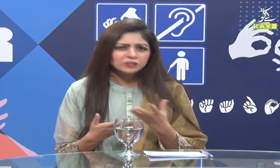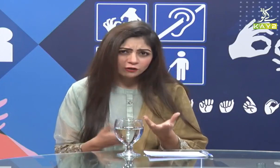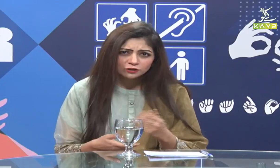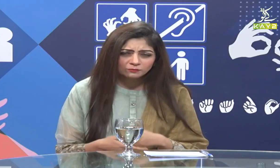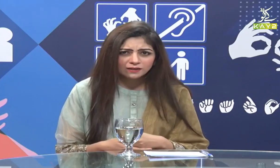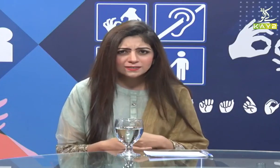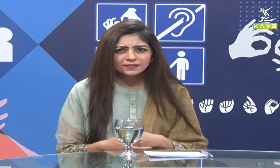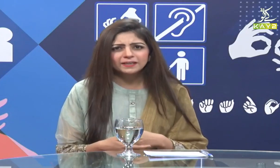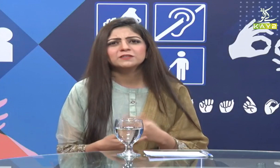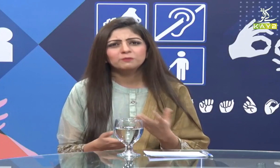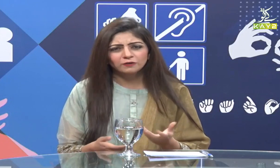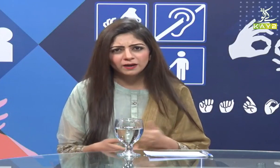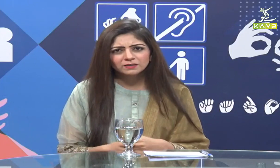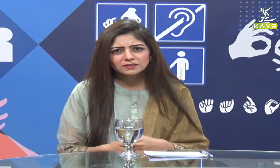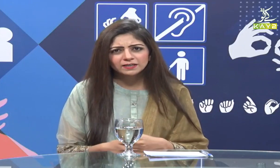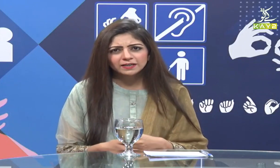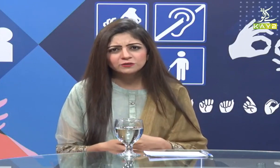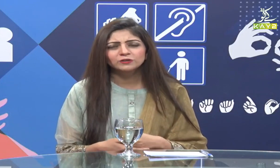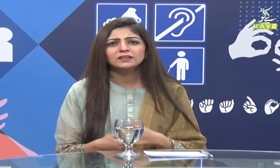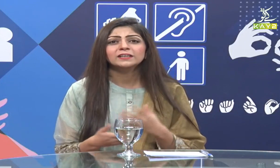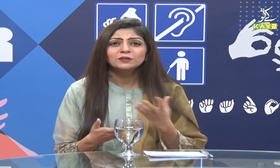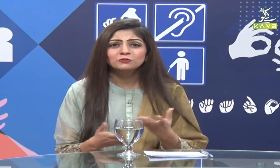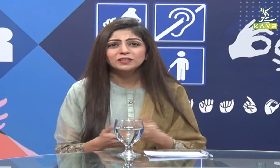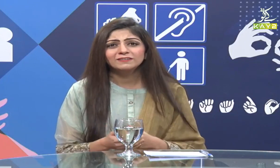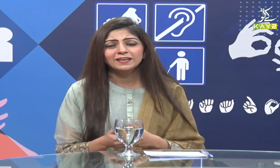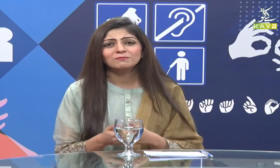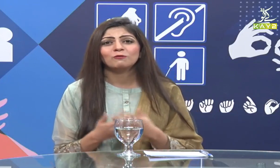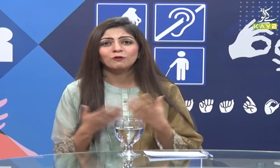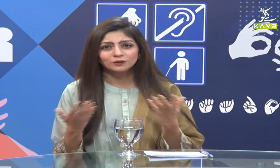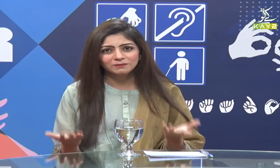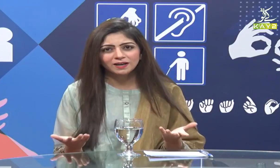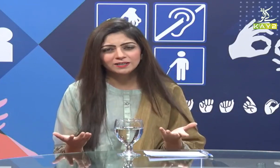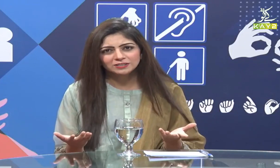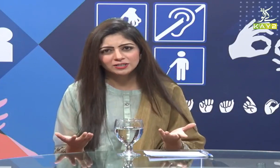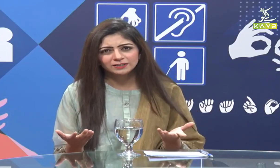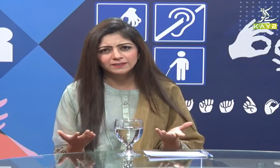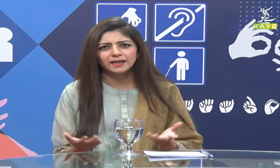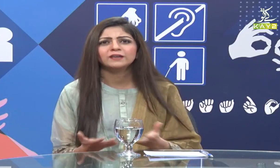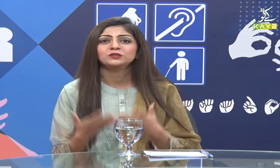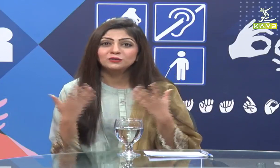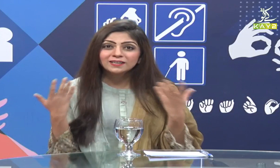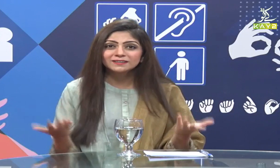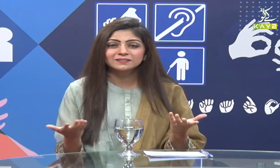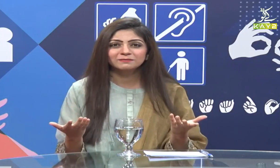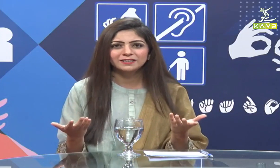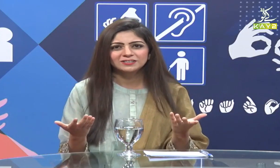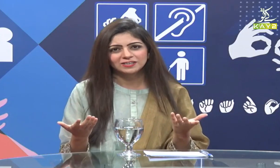इशारों की ज़ुबान सीख लें इस प्रोग्राम के ज़रिए, जो कि K2 TV ने एक बहुत बड़ा इनिशिएटिव लिया है, एक यूनिक किस्म का